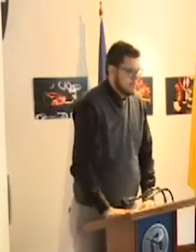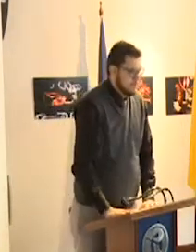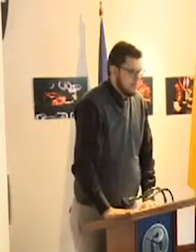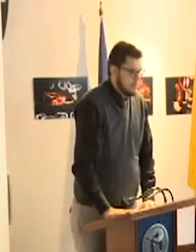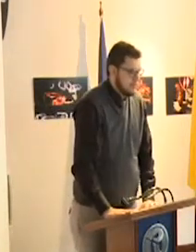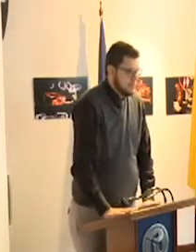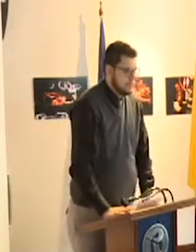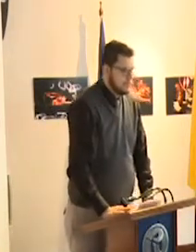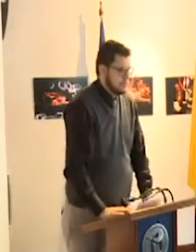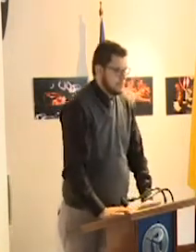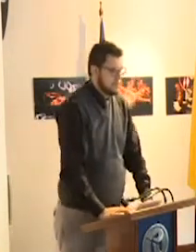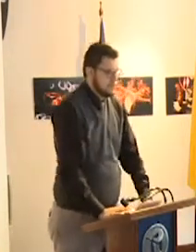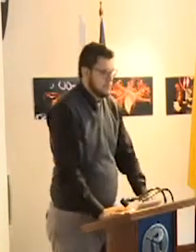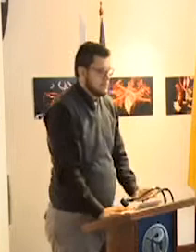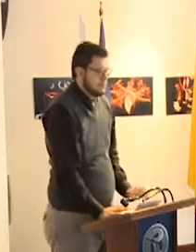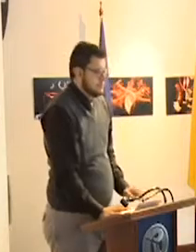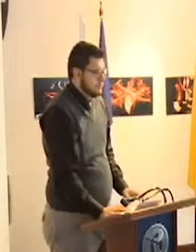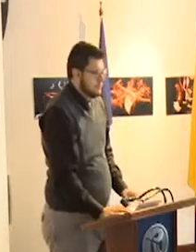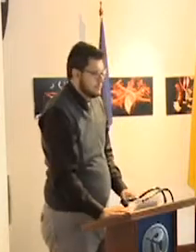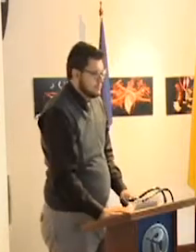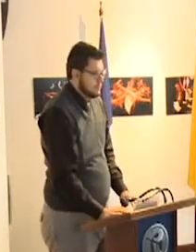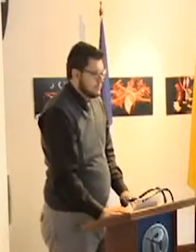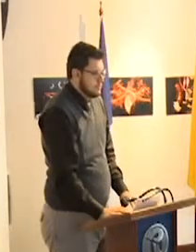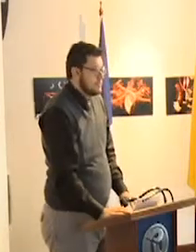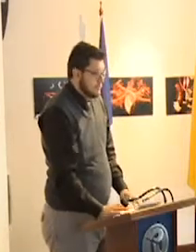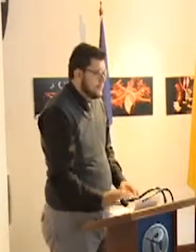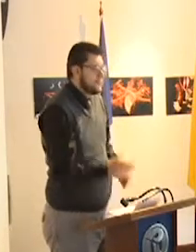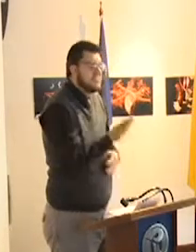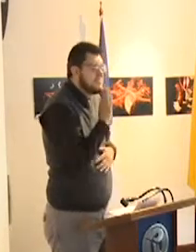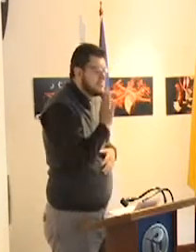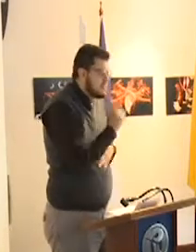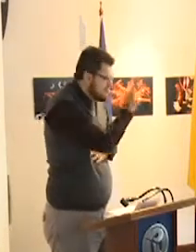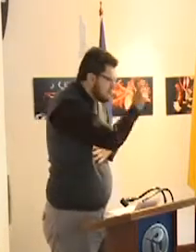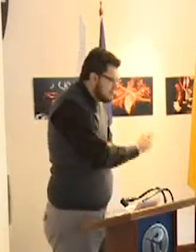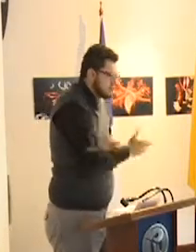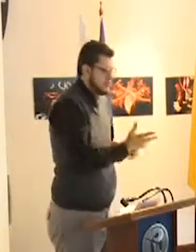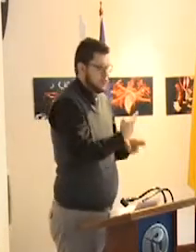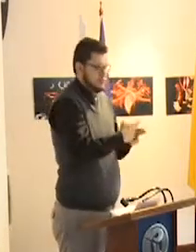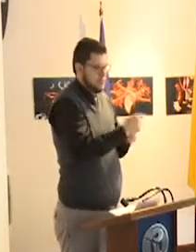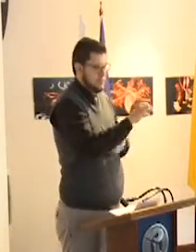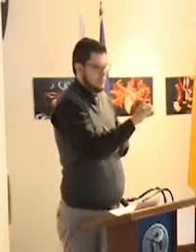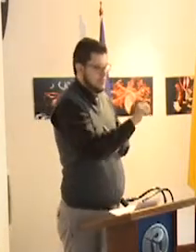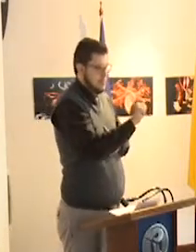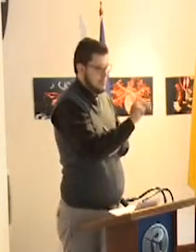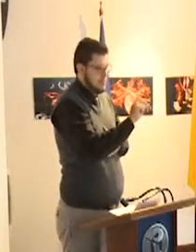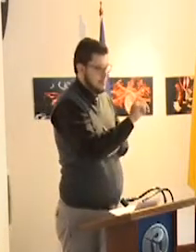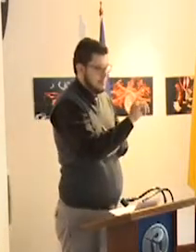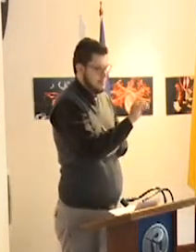director de la maestría en Concepción, Intervención e Investigación en Educación y Formación.